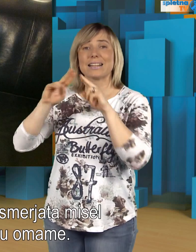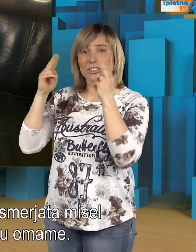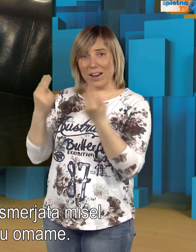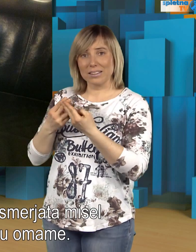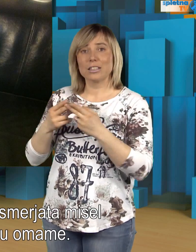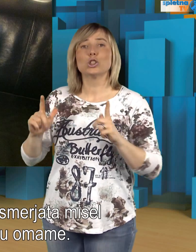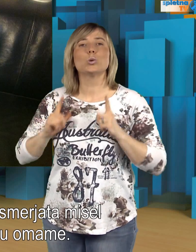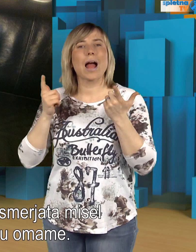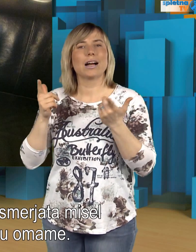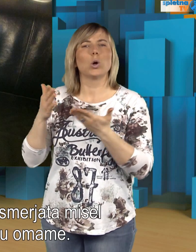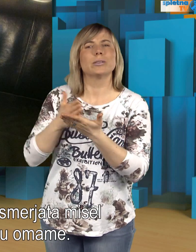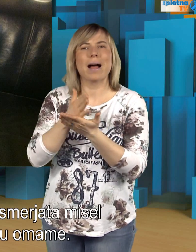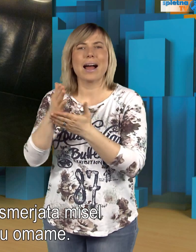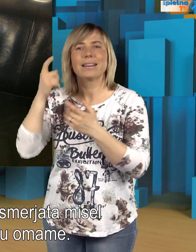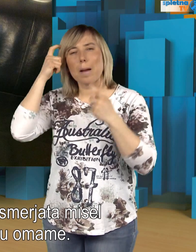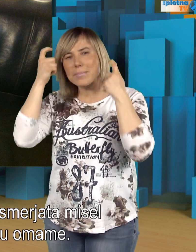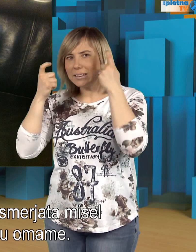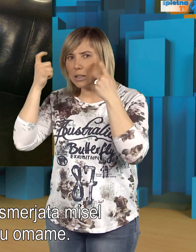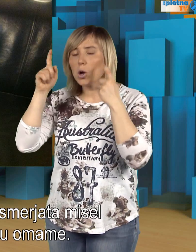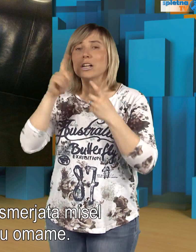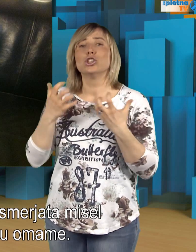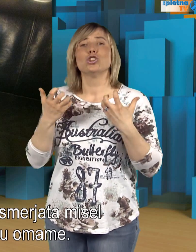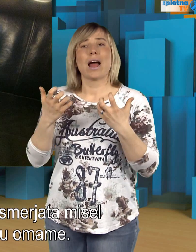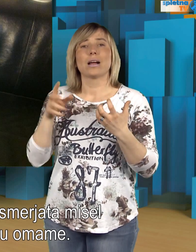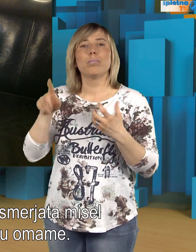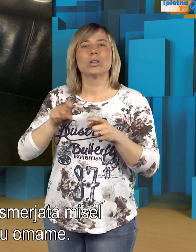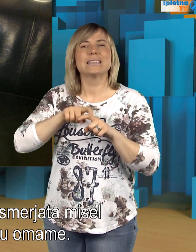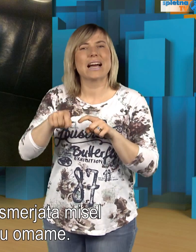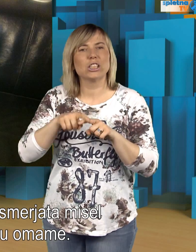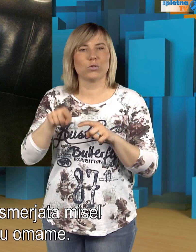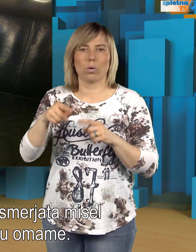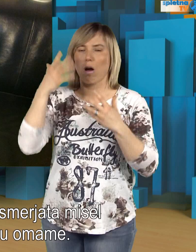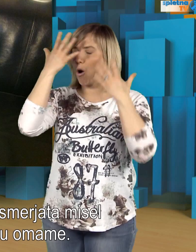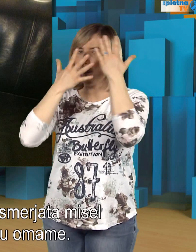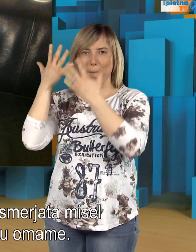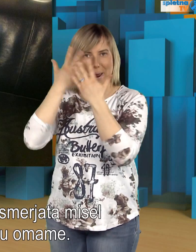Njen svet in življenje usmerjata smisel in željo po sredstvu mame.